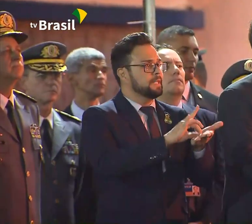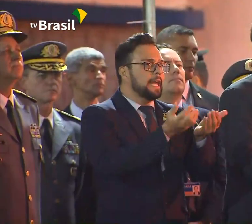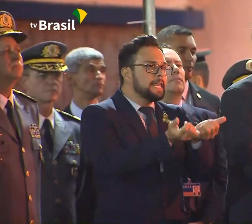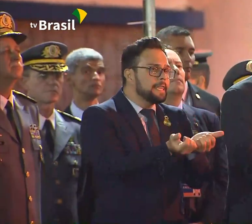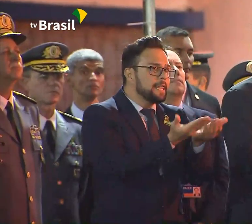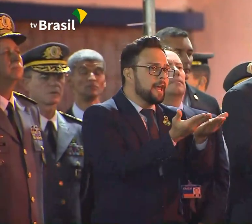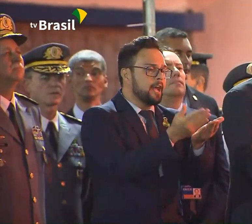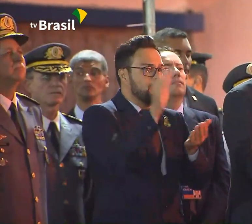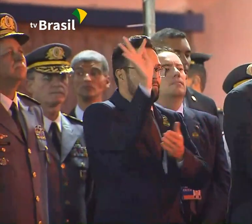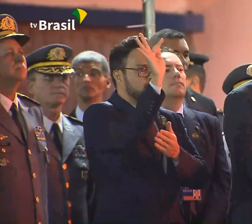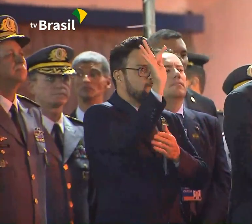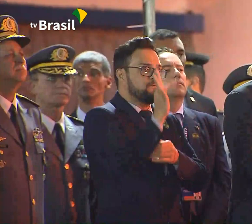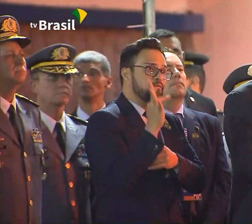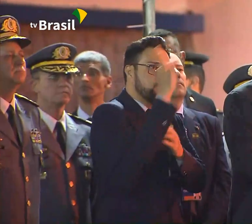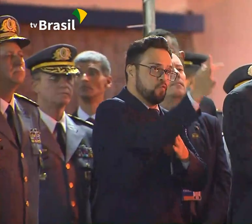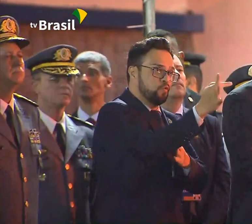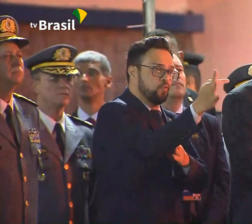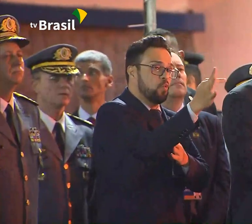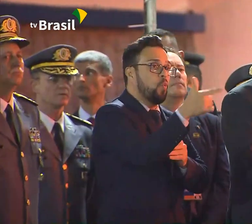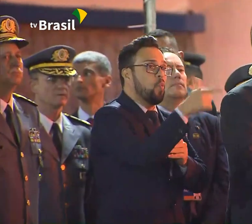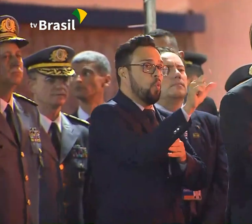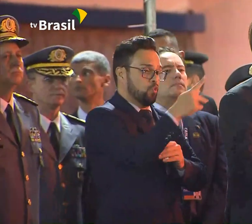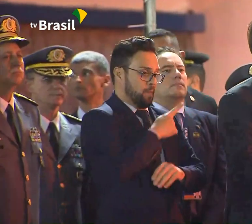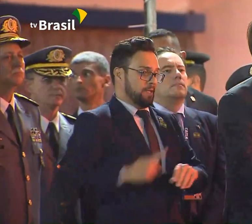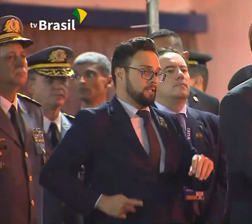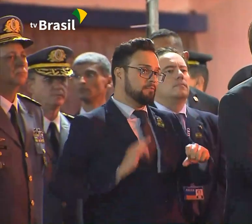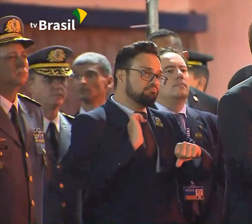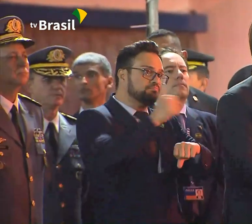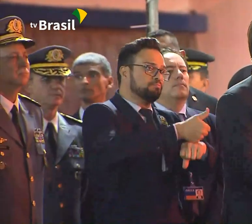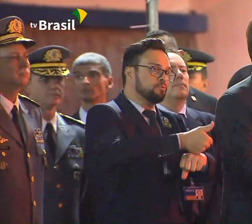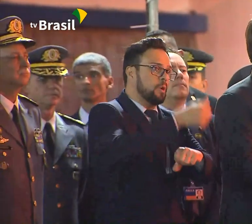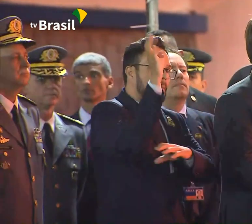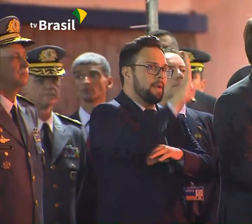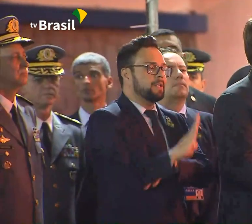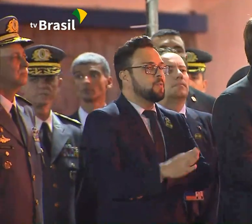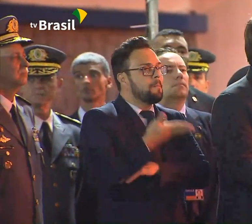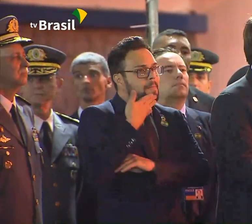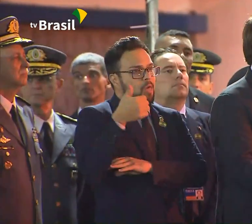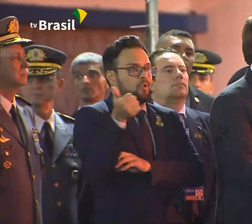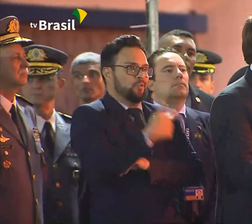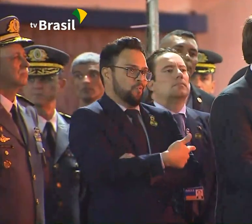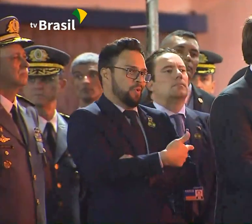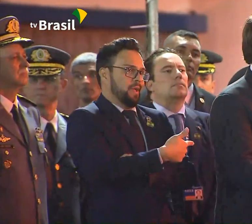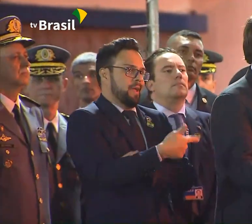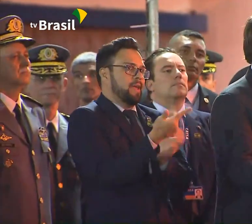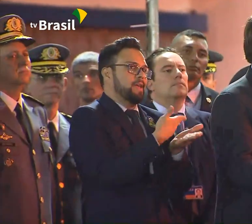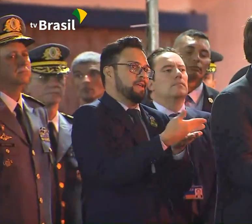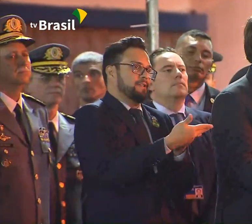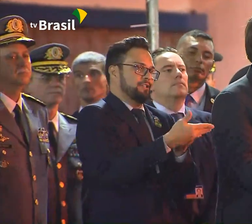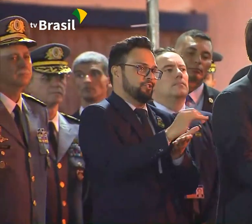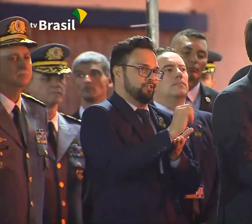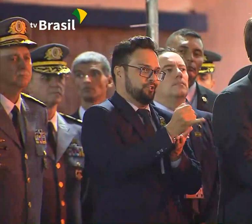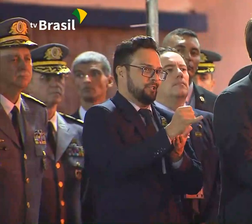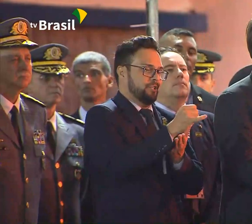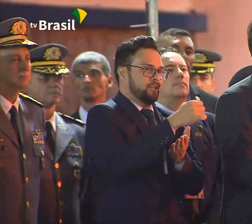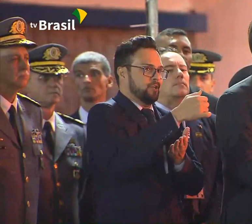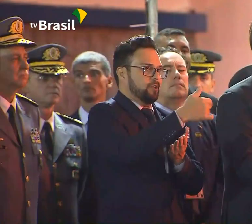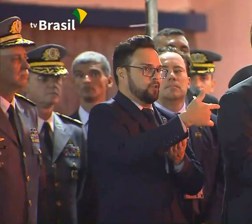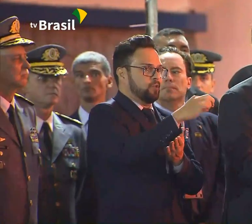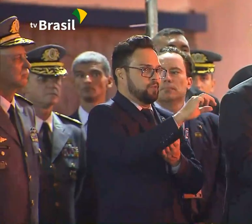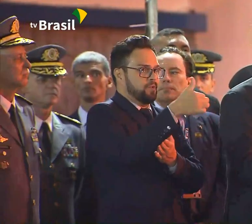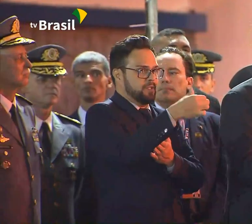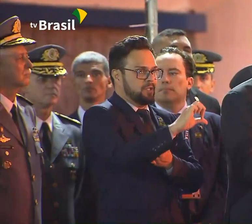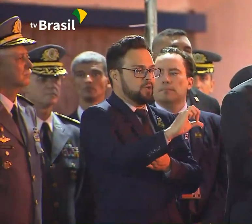entregar no futuro a quem me suceder um Brasil bem melhor do que encontrei no início desse ano. Tenho gratidão